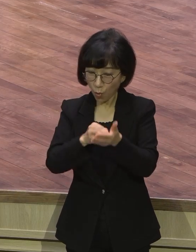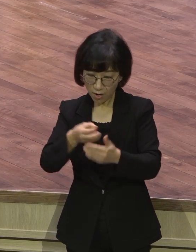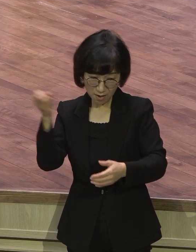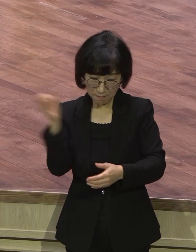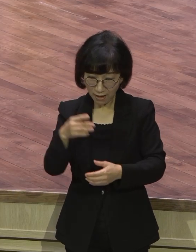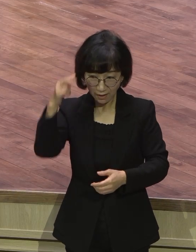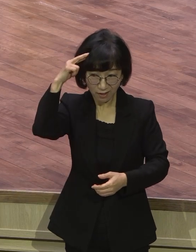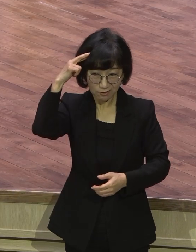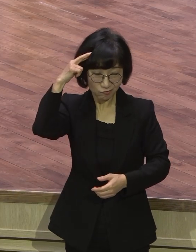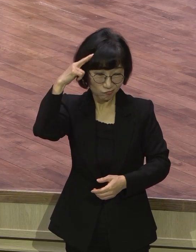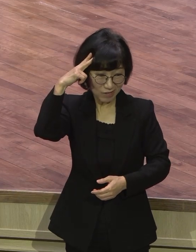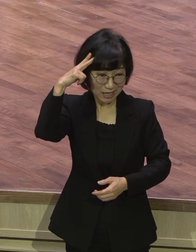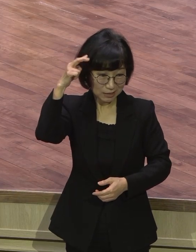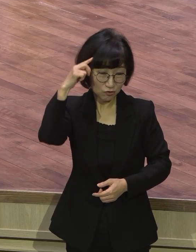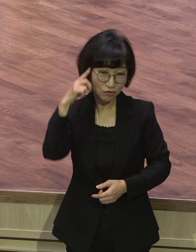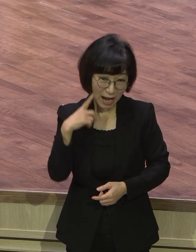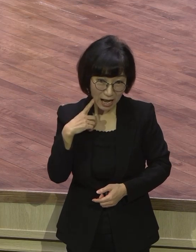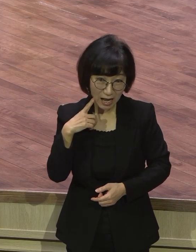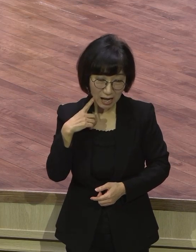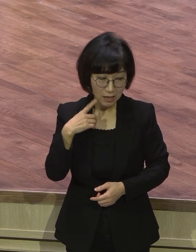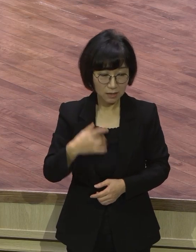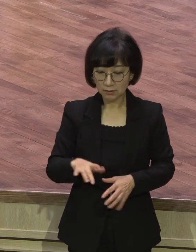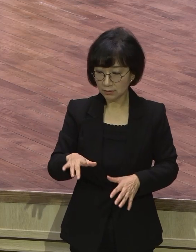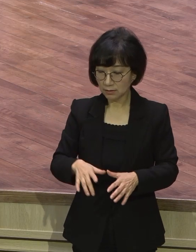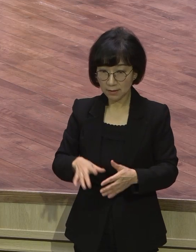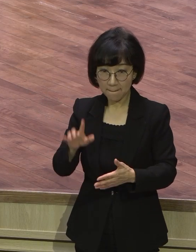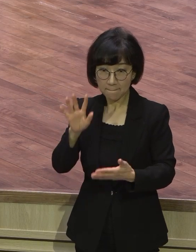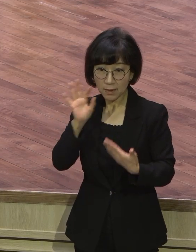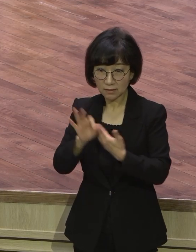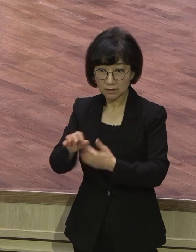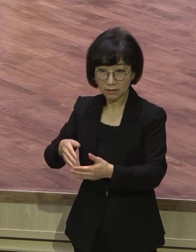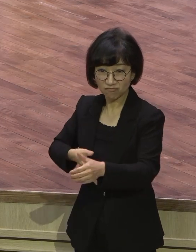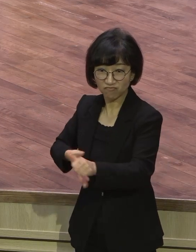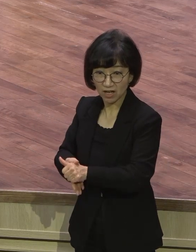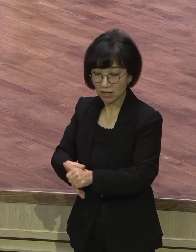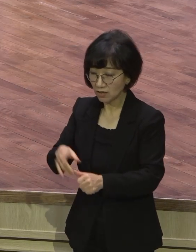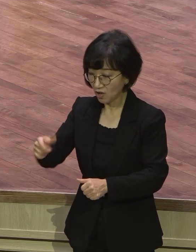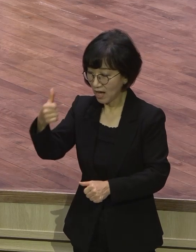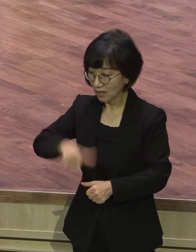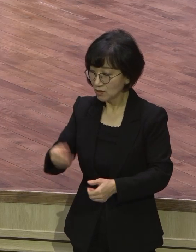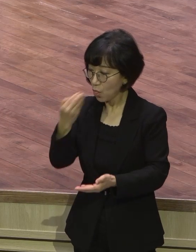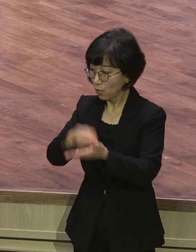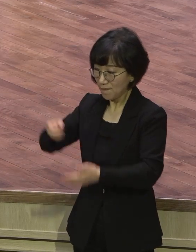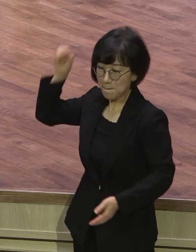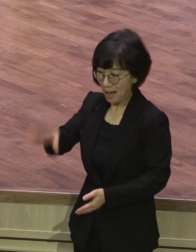안 받고 교회 나가서 예수 믿으라 너무 감동을 받잖아요. 세상이 이럴 수가 있냐.